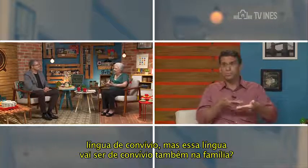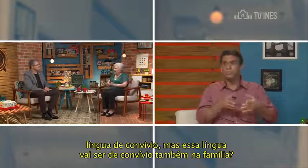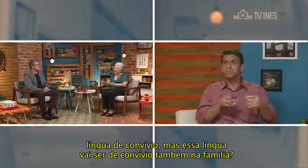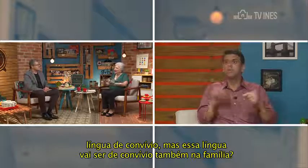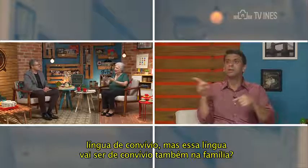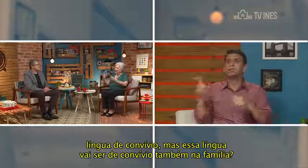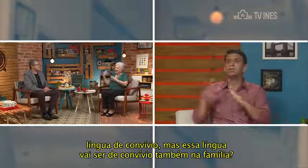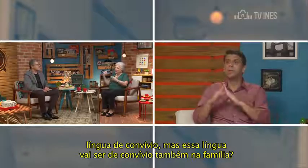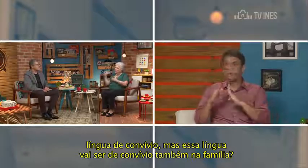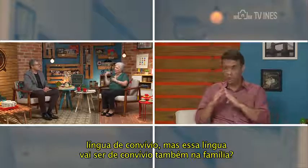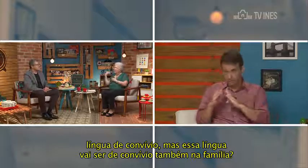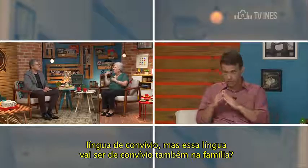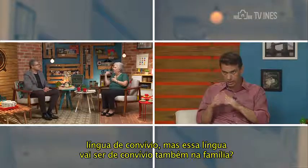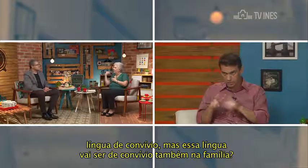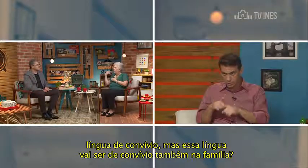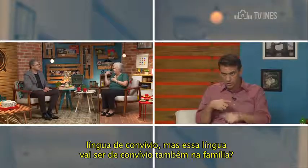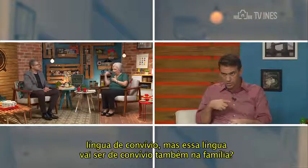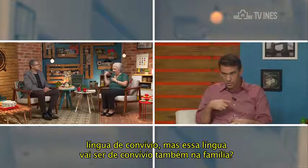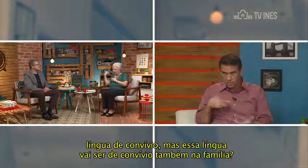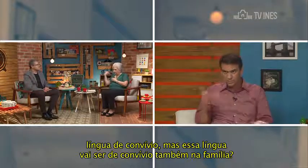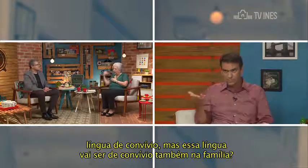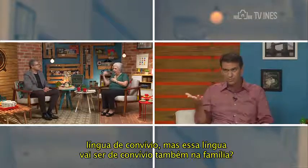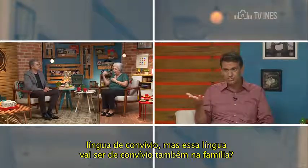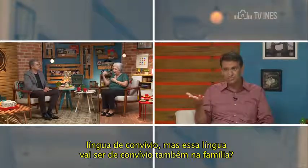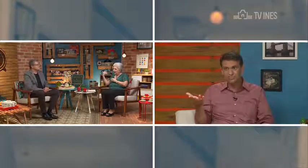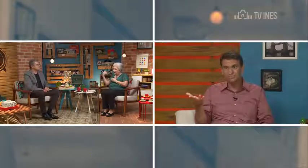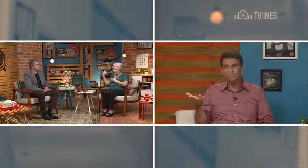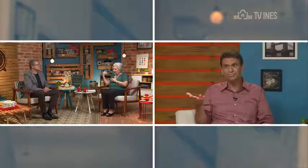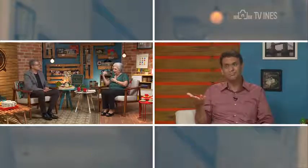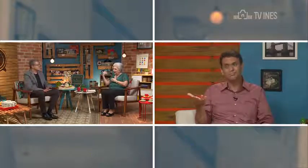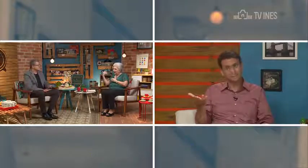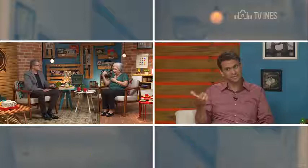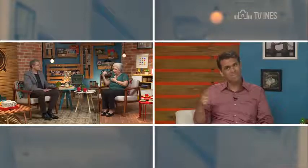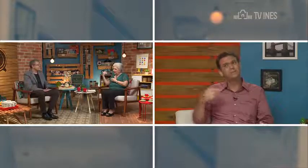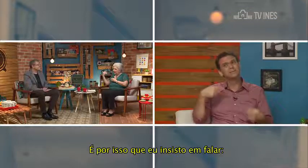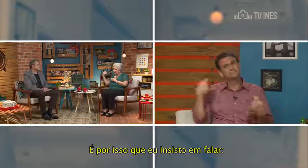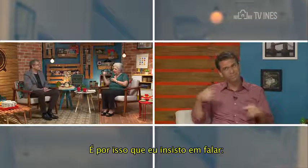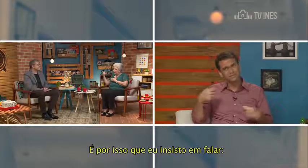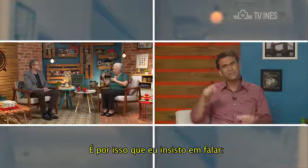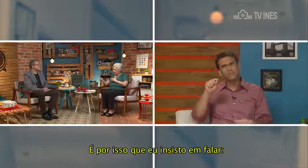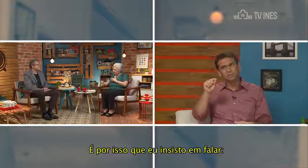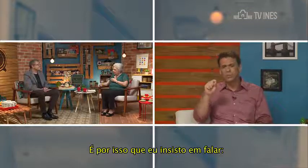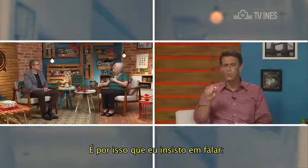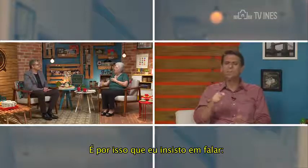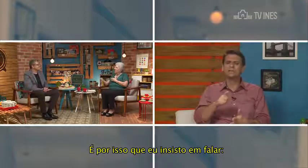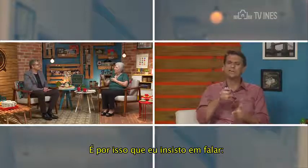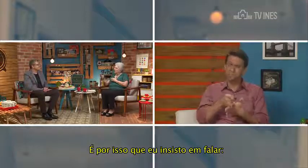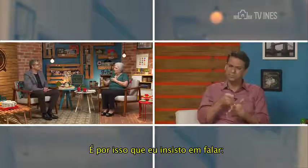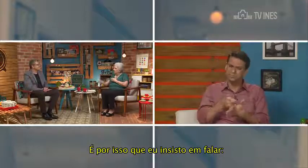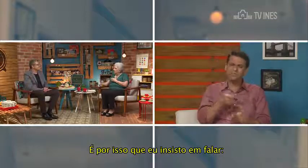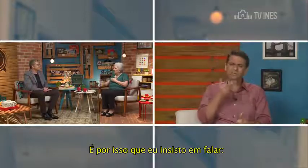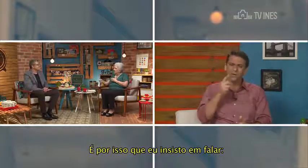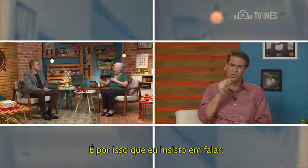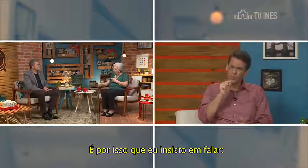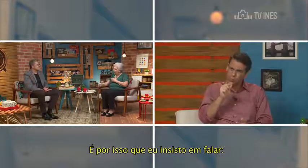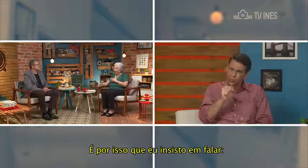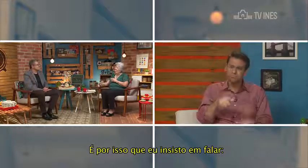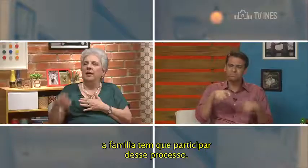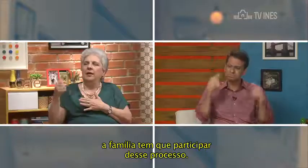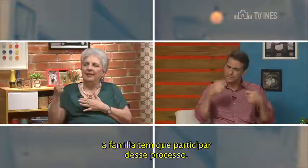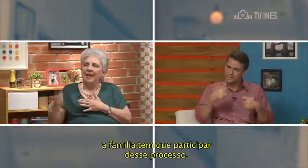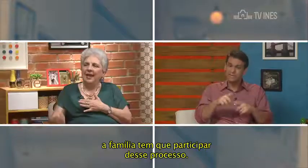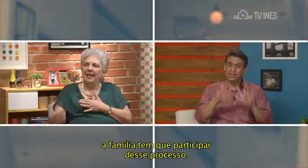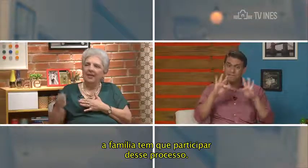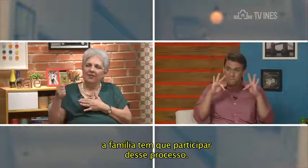Mas essa língua Vai ser de convívio Também na família É por isso Que eu insisto Em falar